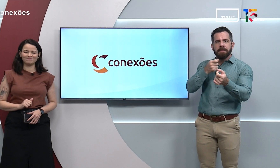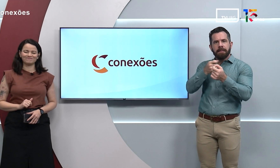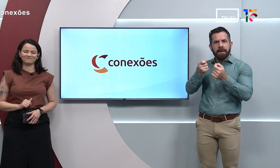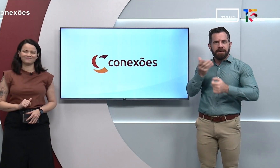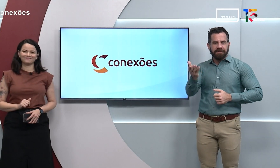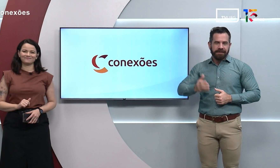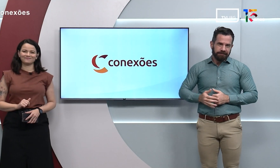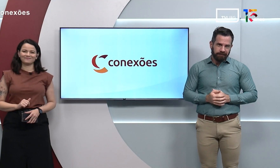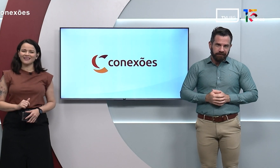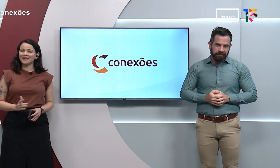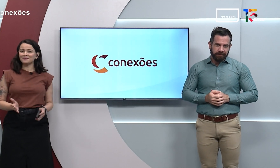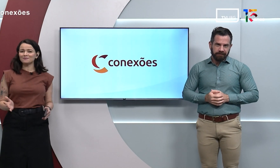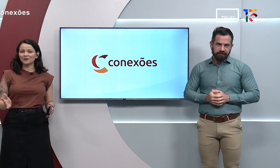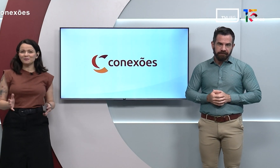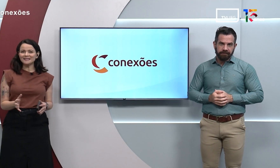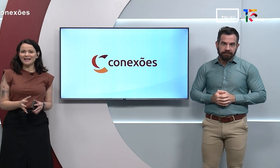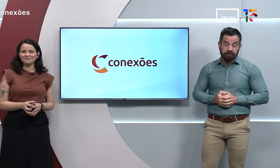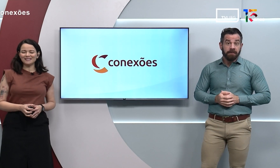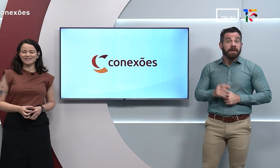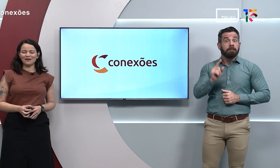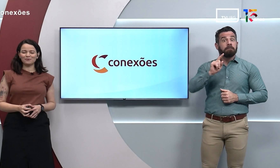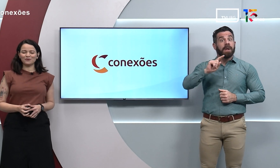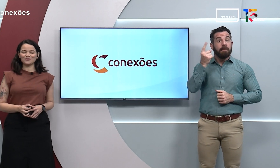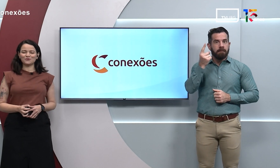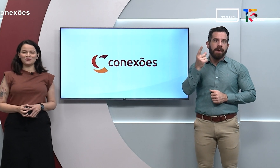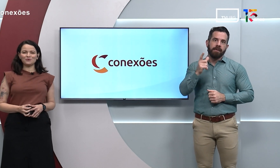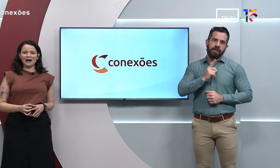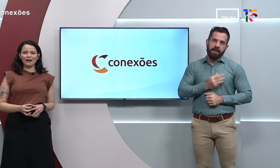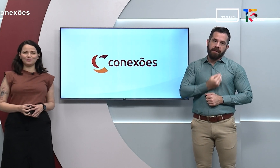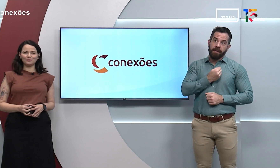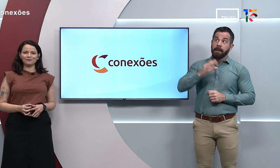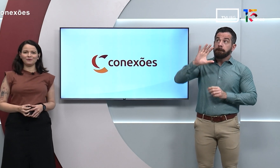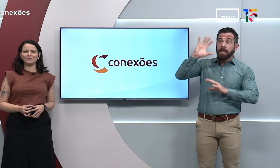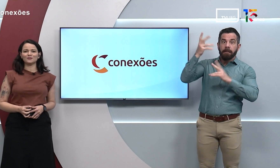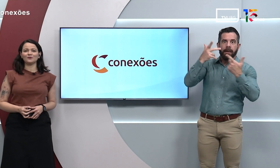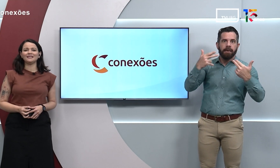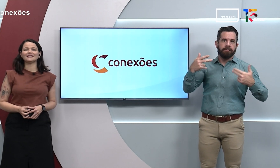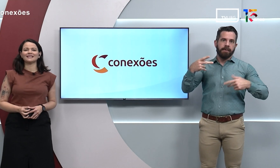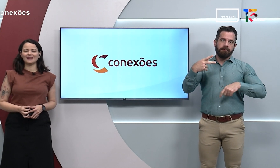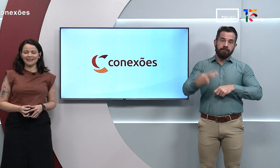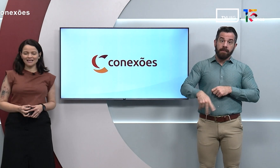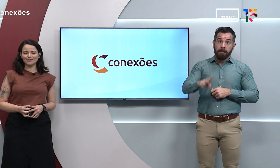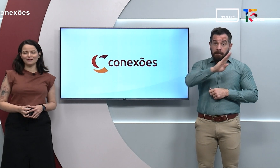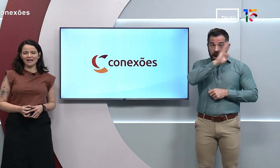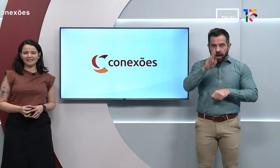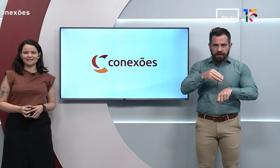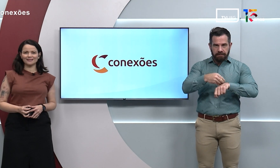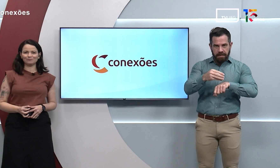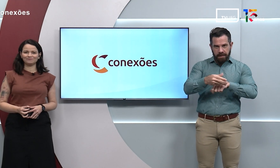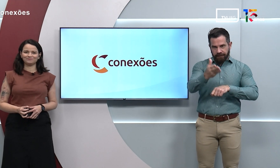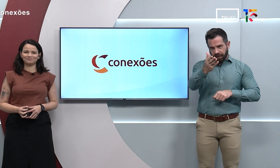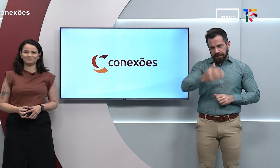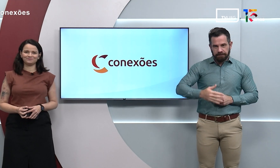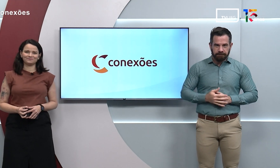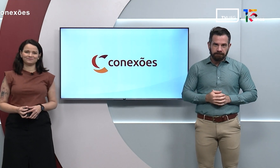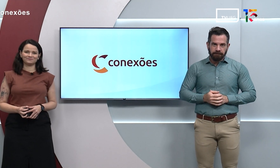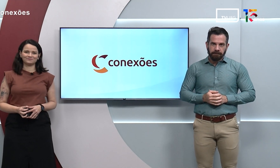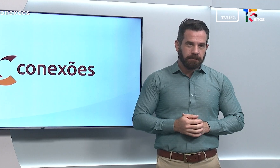dia. Mas para começar, a gente vai para o nosso giro rápido com informações nacionais.